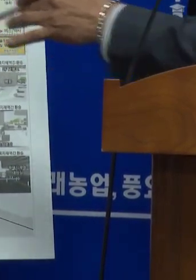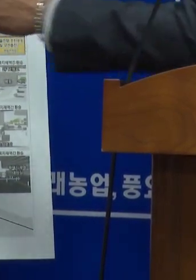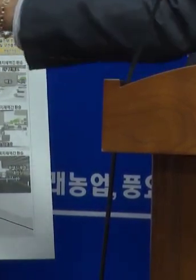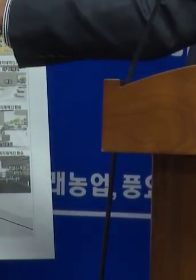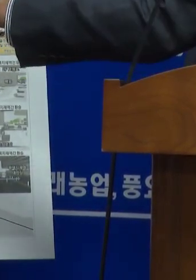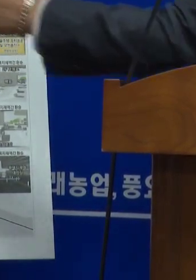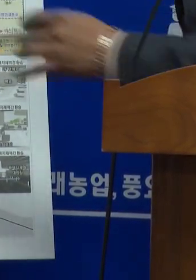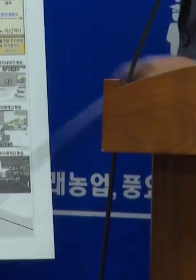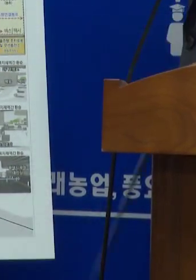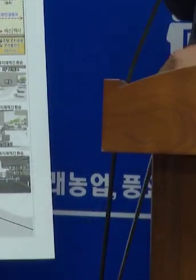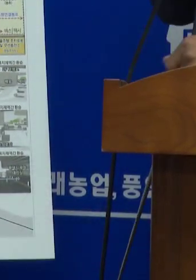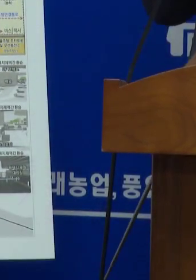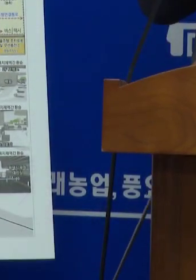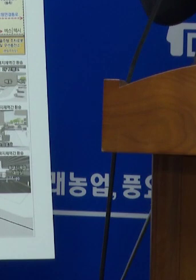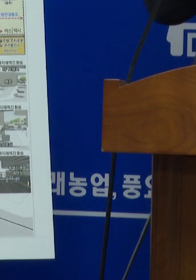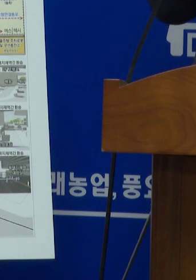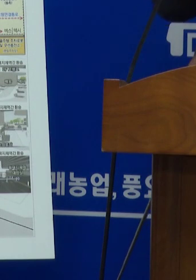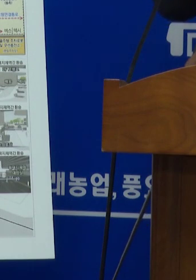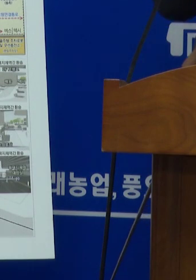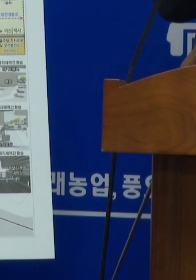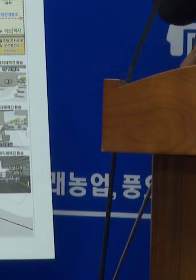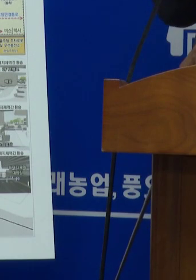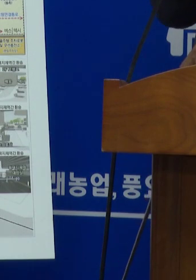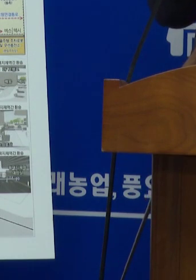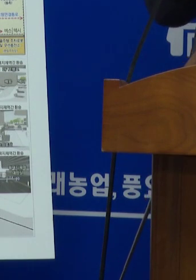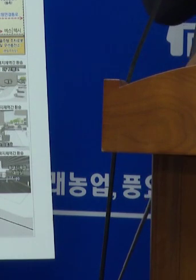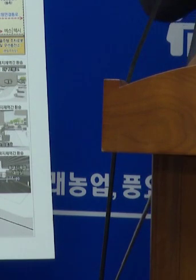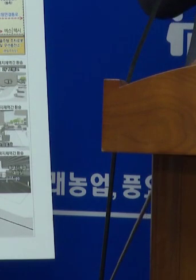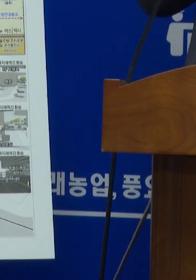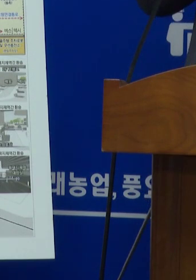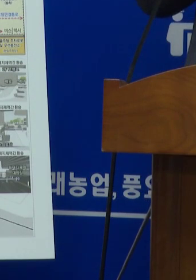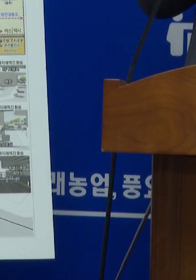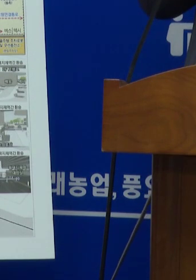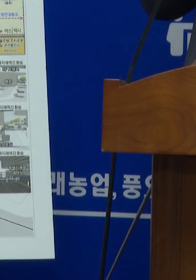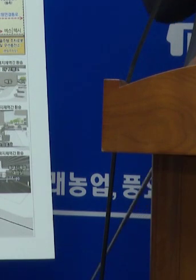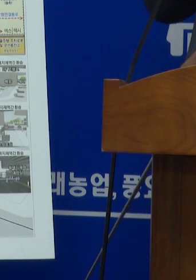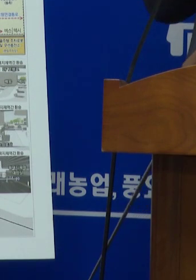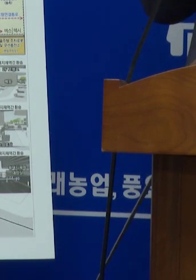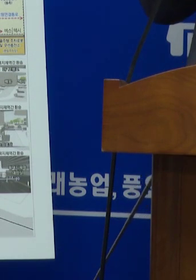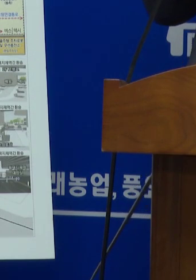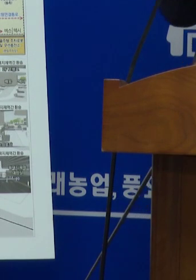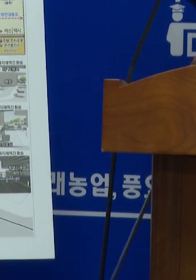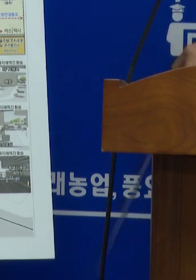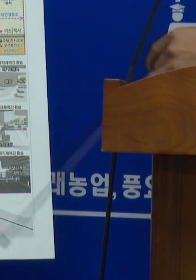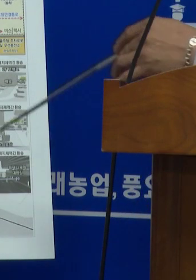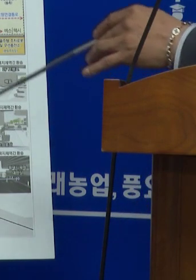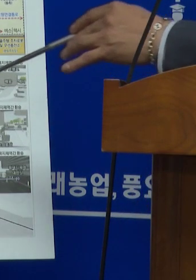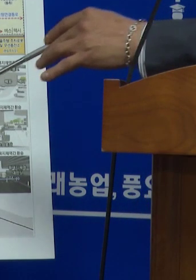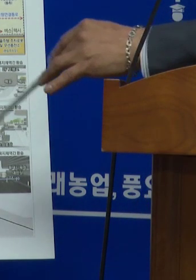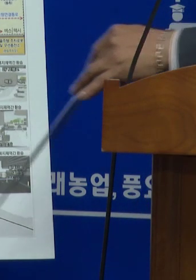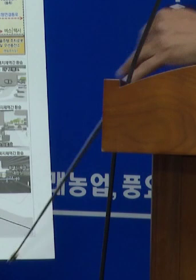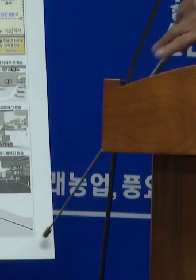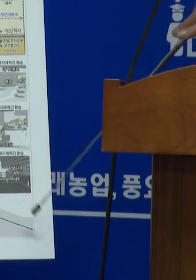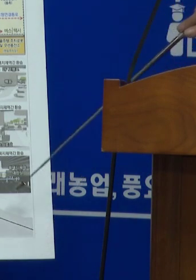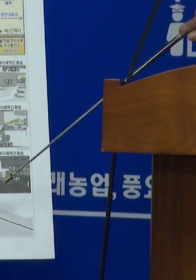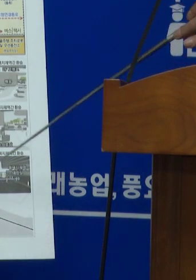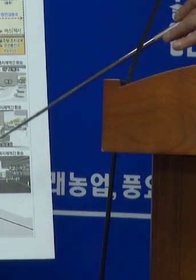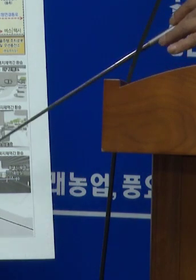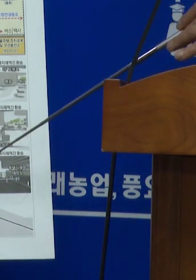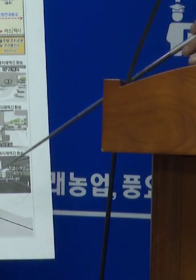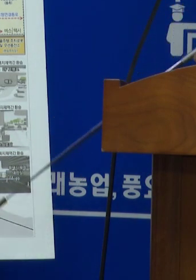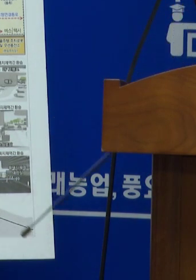해서 서측에는 저희가 이제 호텔이라든지 쇼핑몰이라든지 비즈니스 센터라든지 이런 것들을 유치할 계획이고요. 그리고